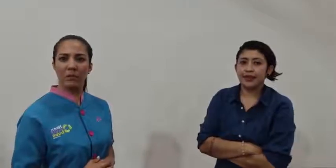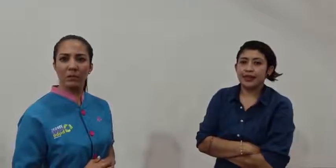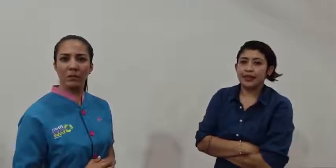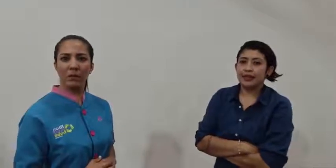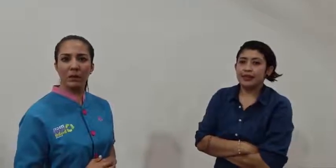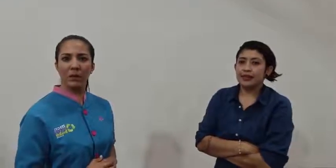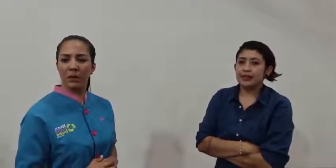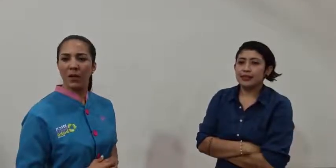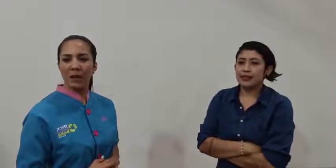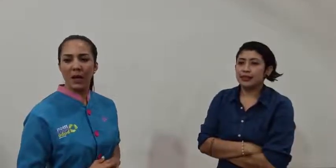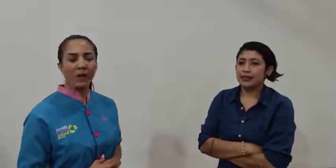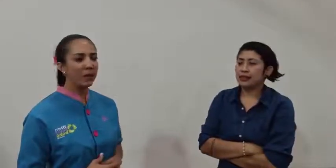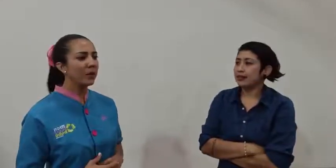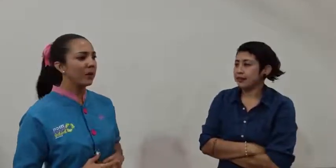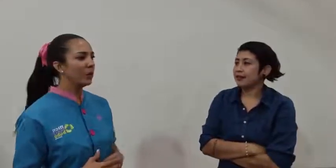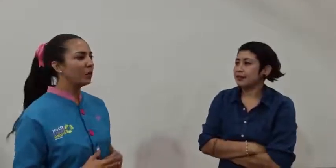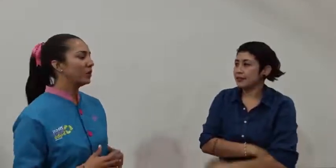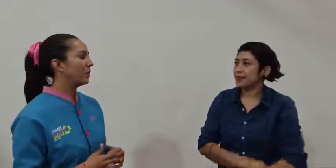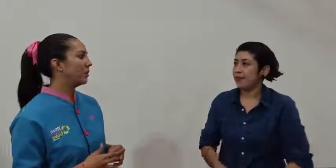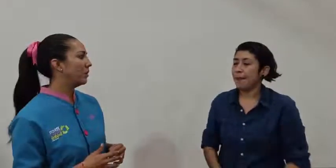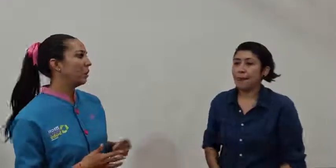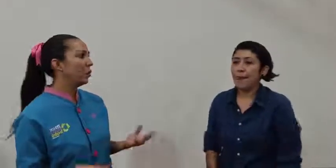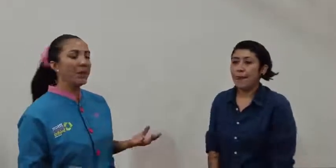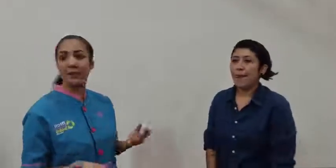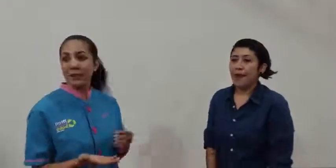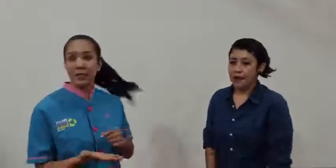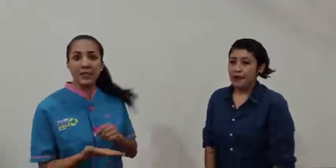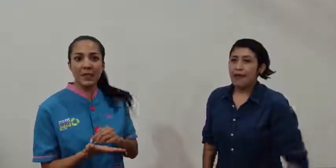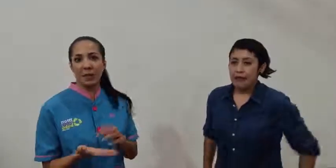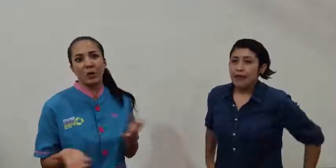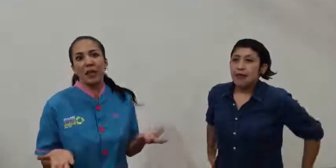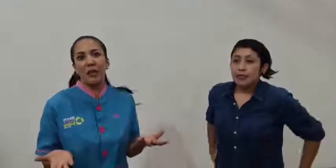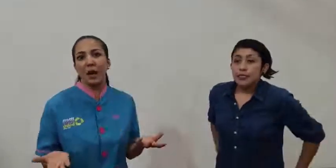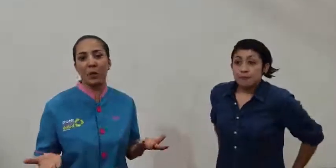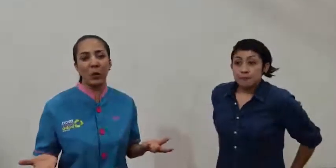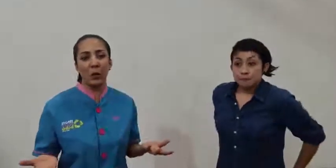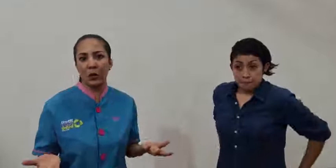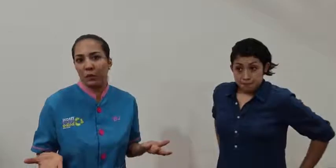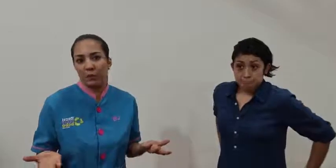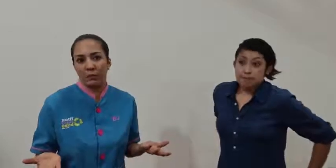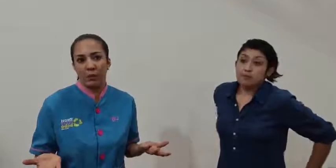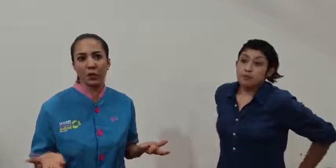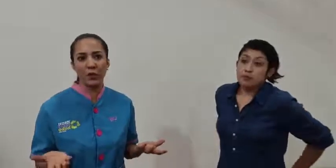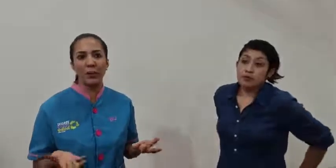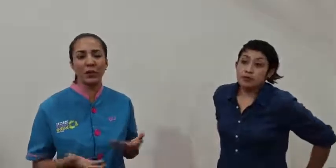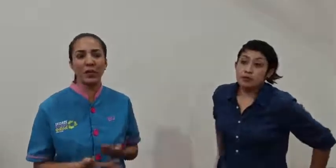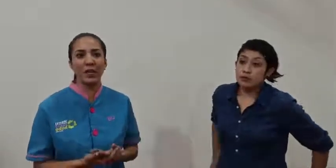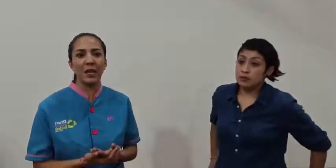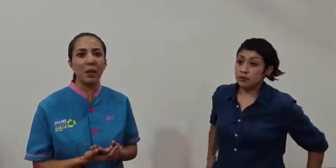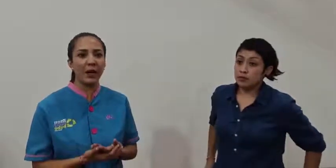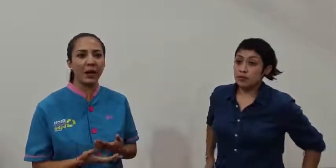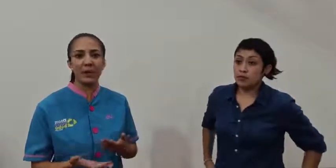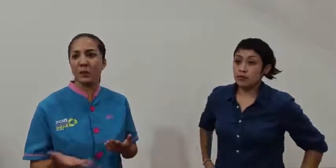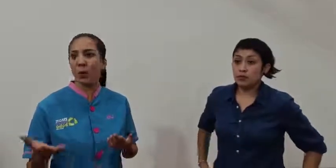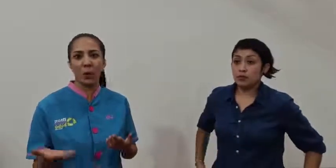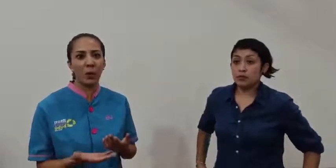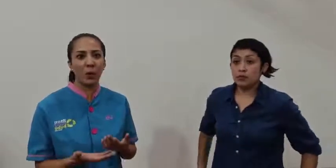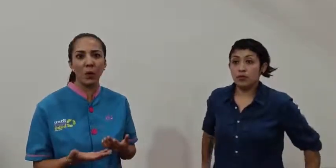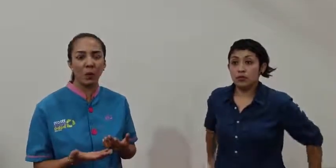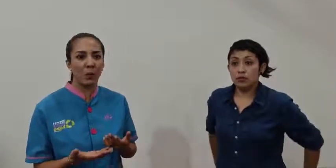implementar esas estrategias. Claro, entonces digo, lo más fácil sería, porque a lo mejor no sabemos este lenguaje, es luego ir